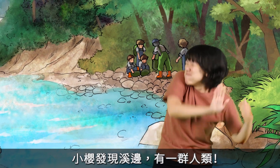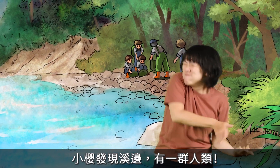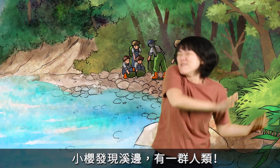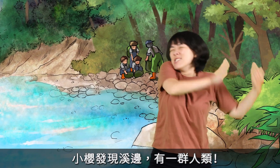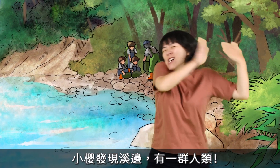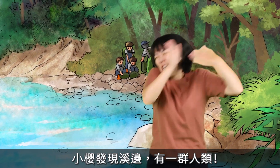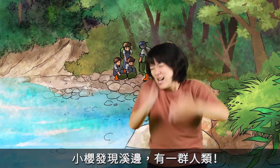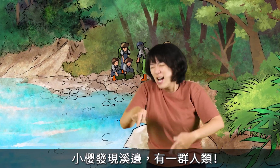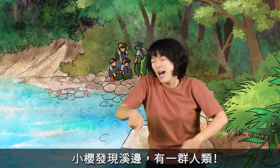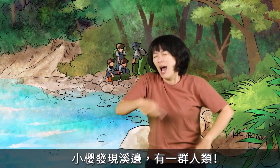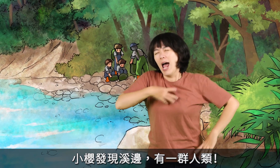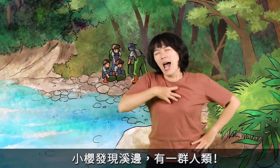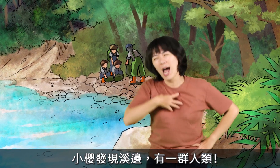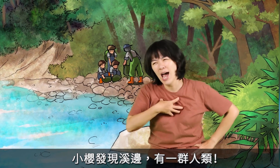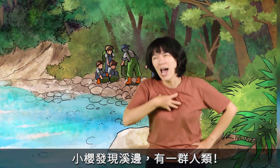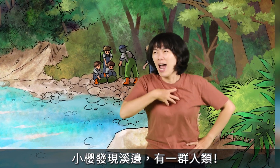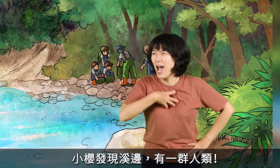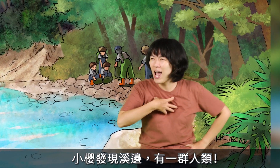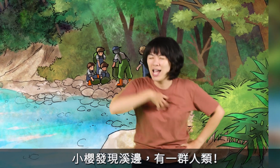鹰发现溪边有一群人类。